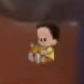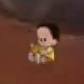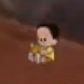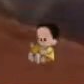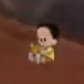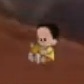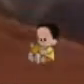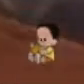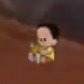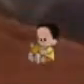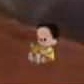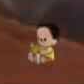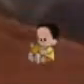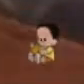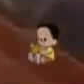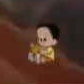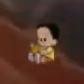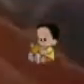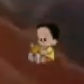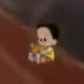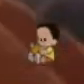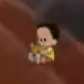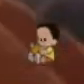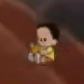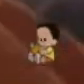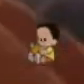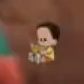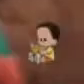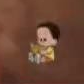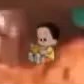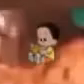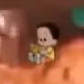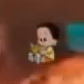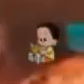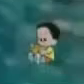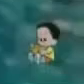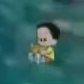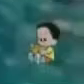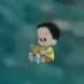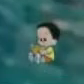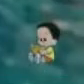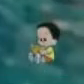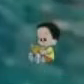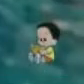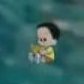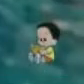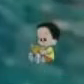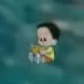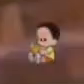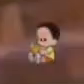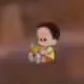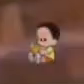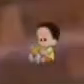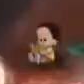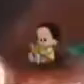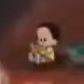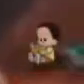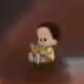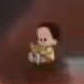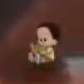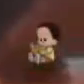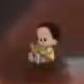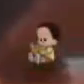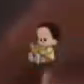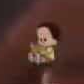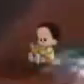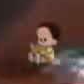Ian observa. Mãos puxam a sua. Uma menina puxa a mão de seu colega para ajudar. Outra menina faz força e outro menino se